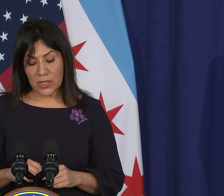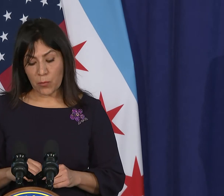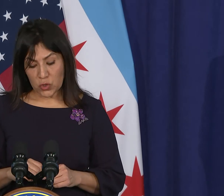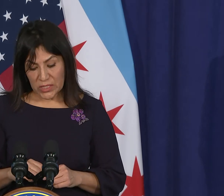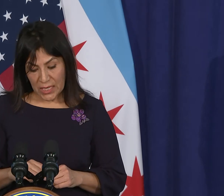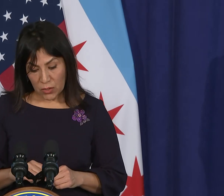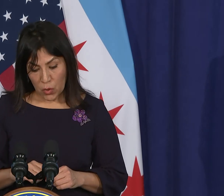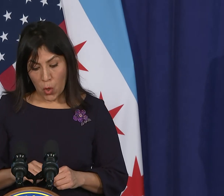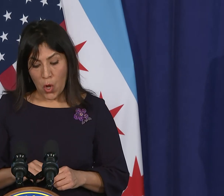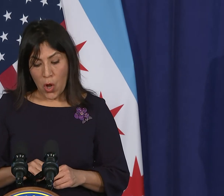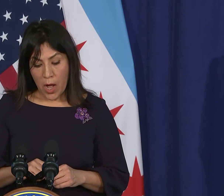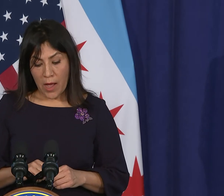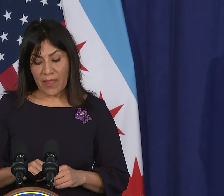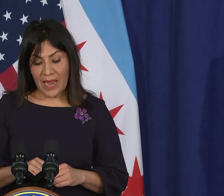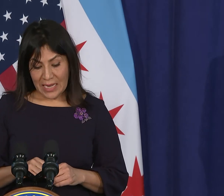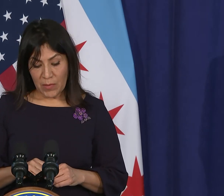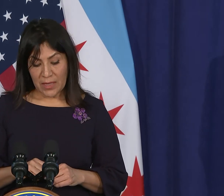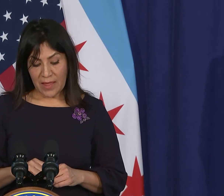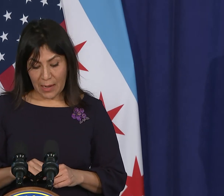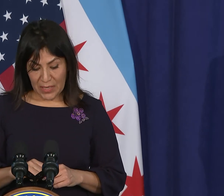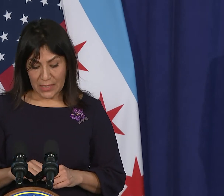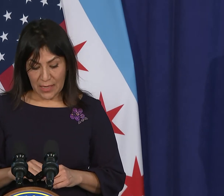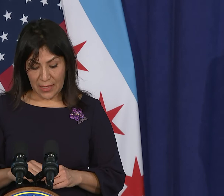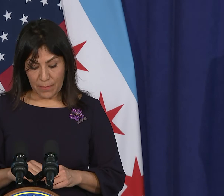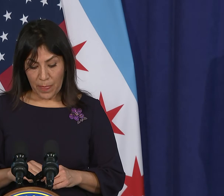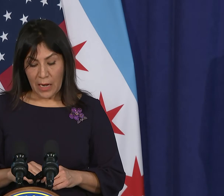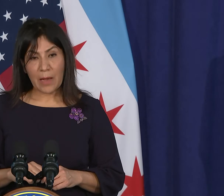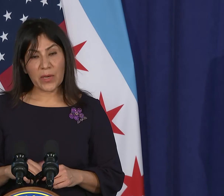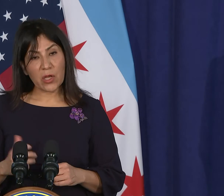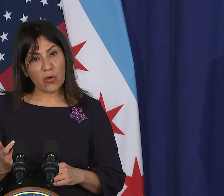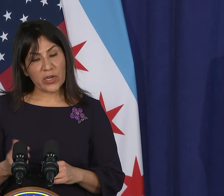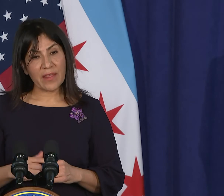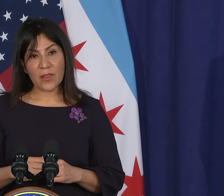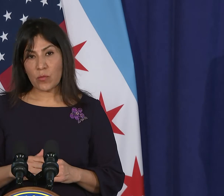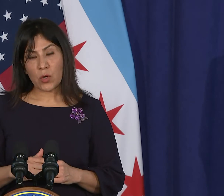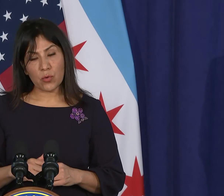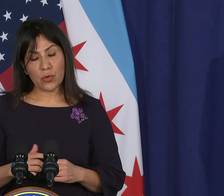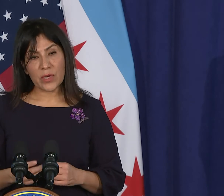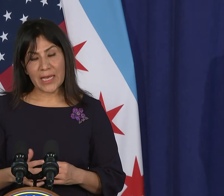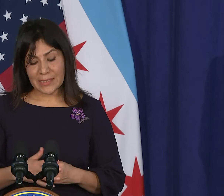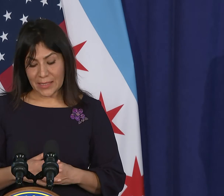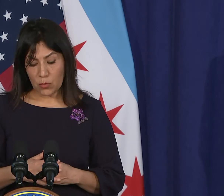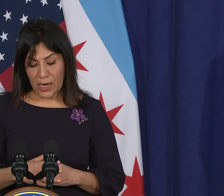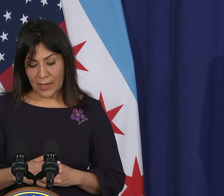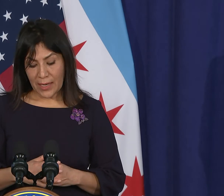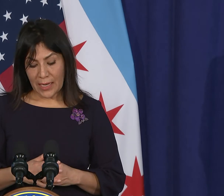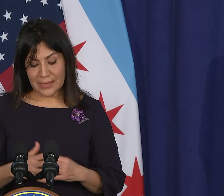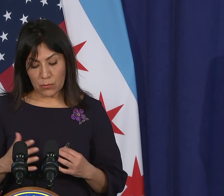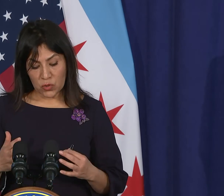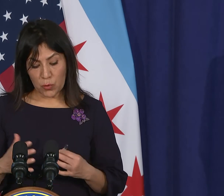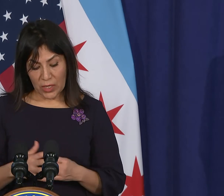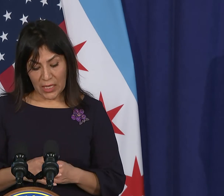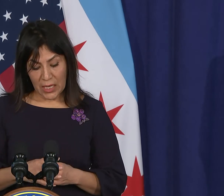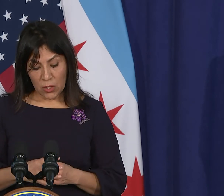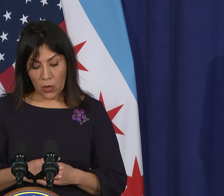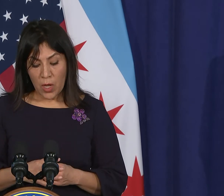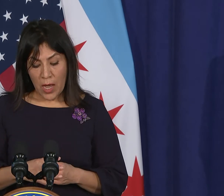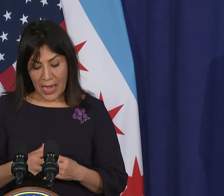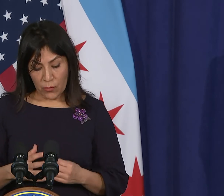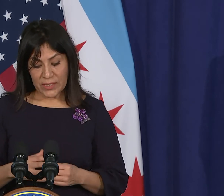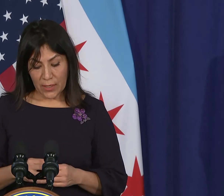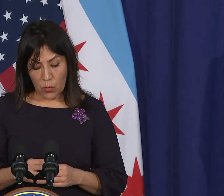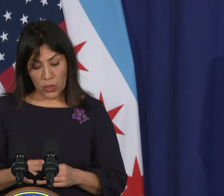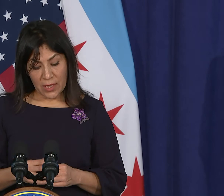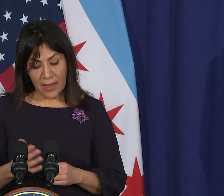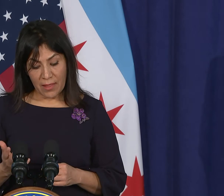el 50% del límite de capacidad. La prioridad número 1 es asegurar que estamos protegiendo